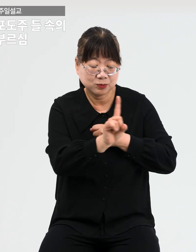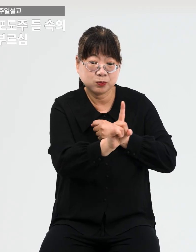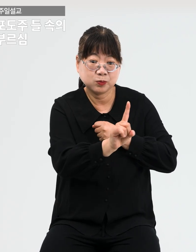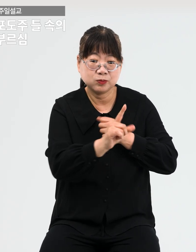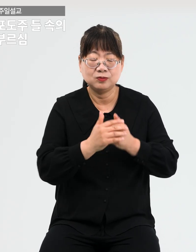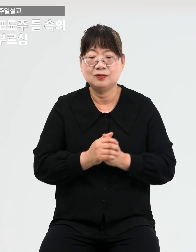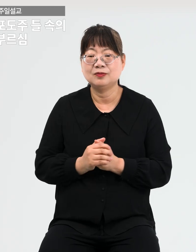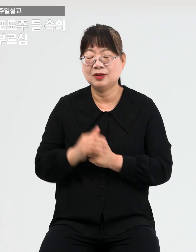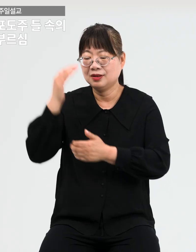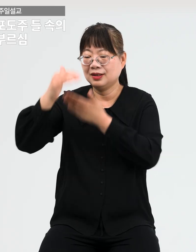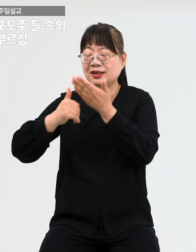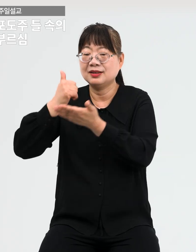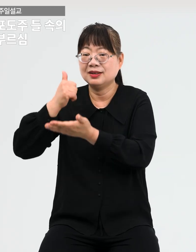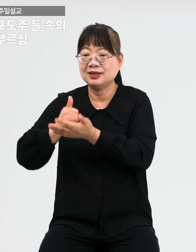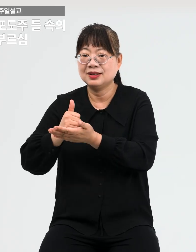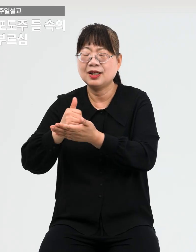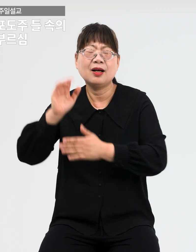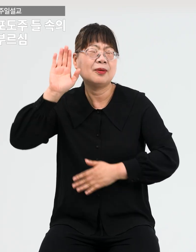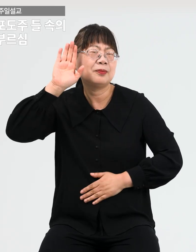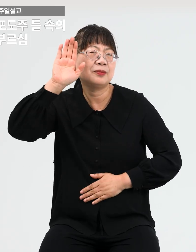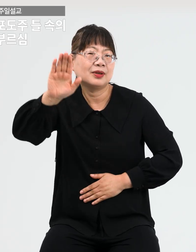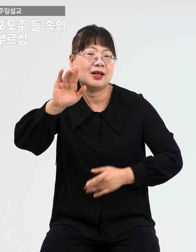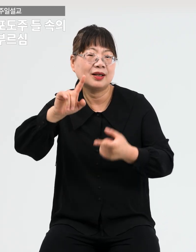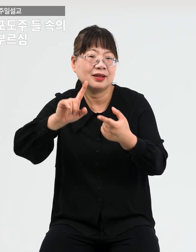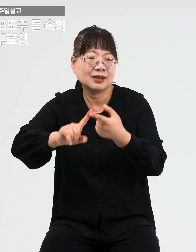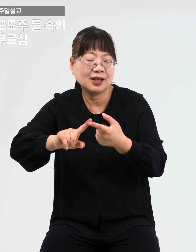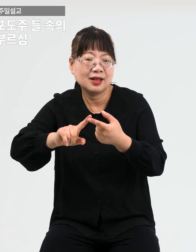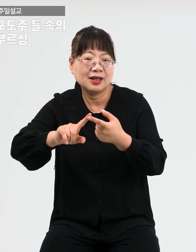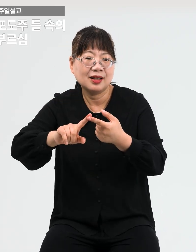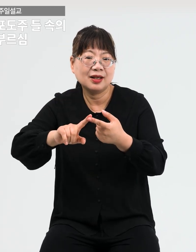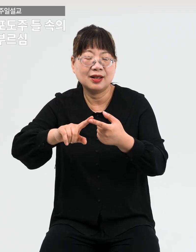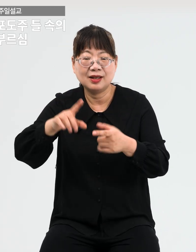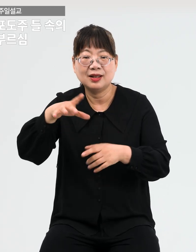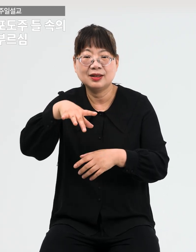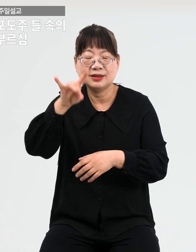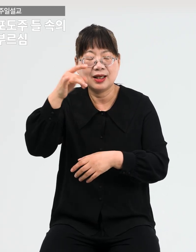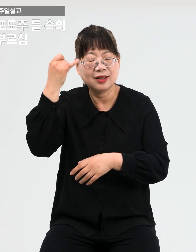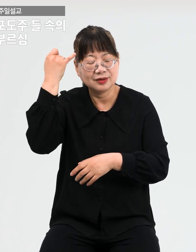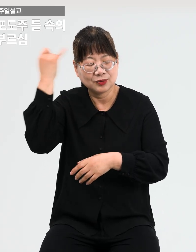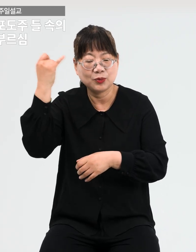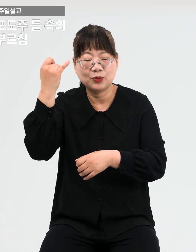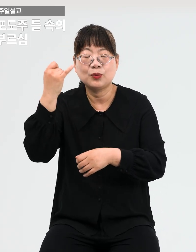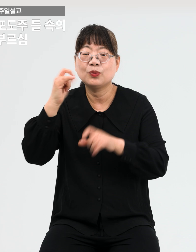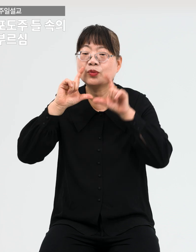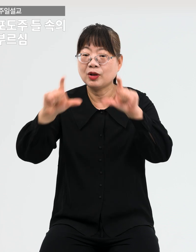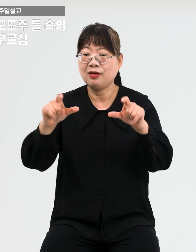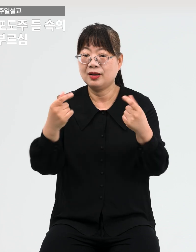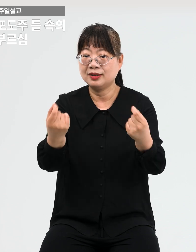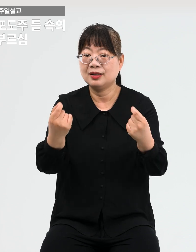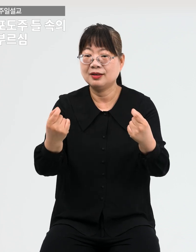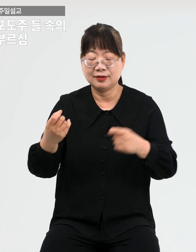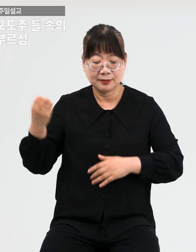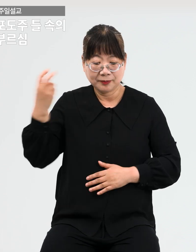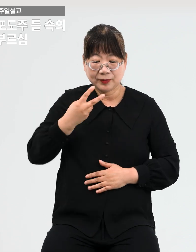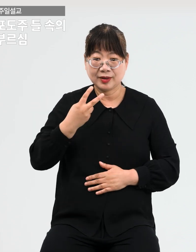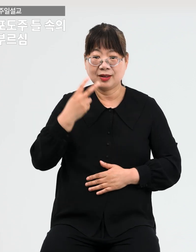의미일까요? 하나님의 미래에 대한 창조적 선언입니다.